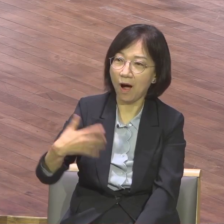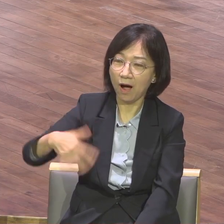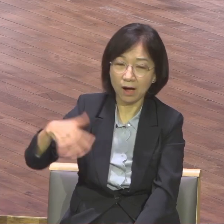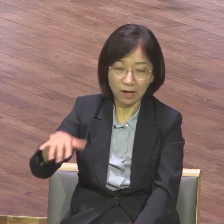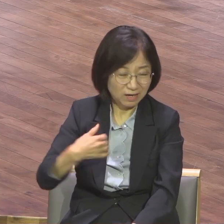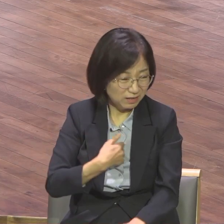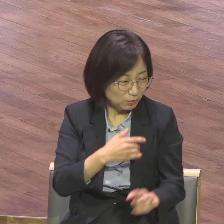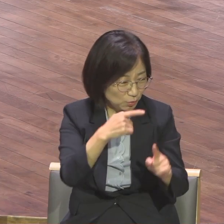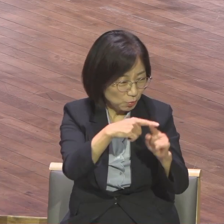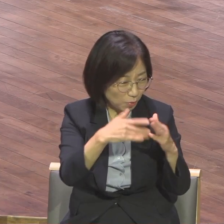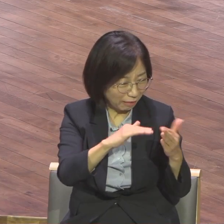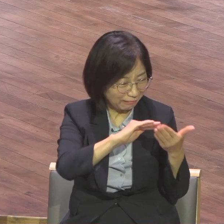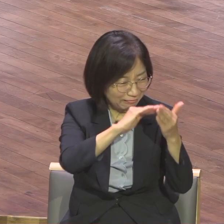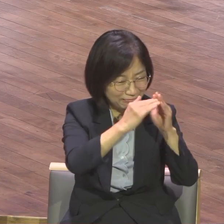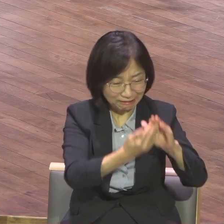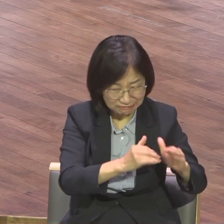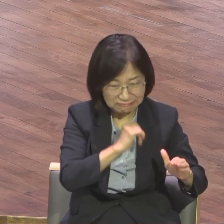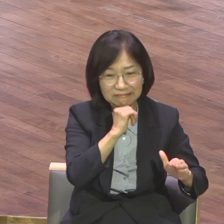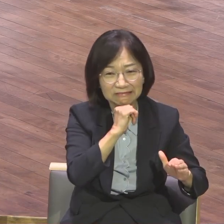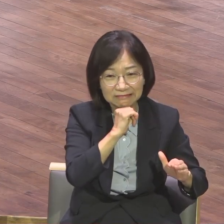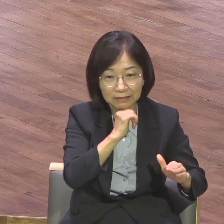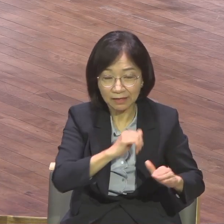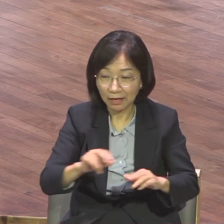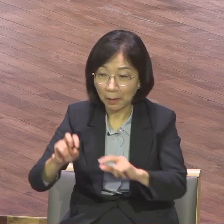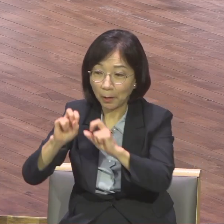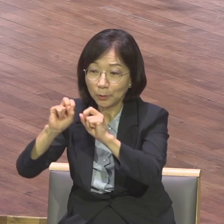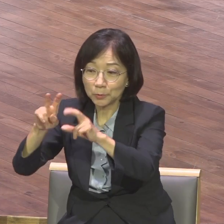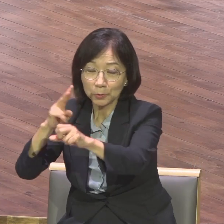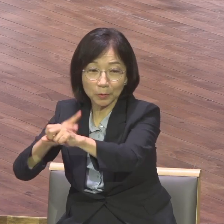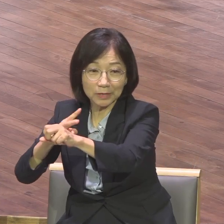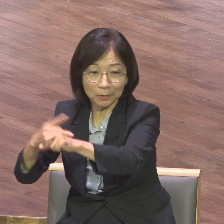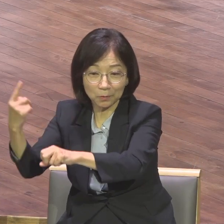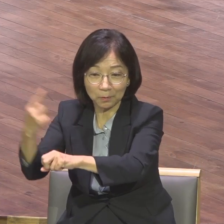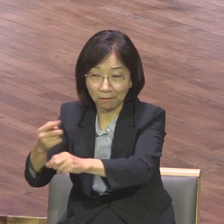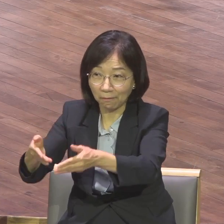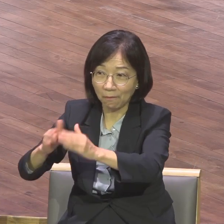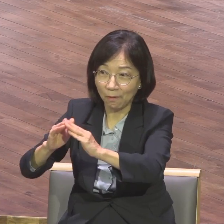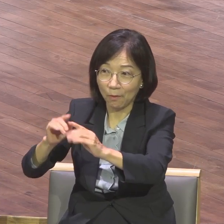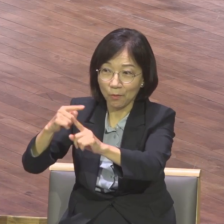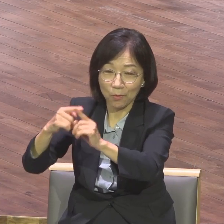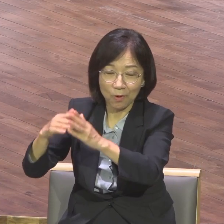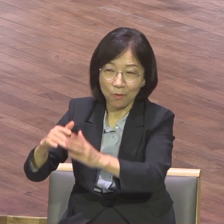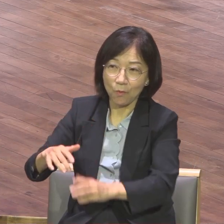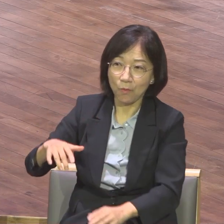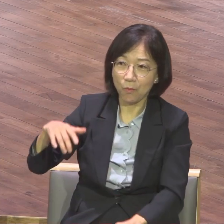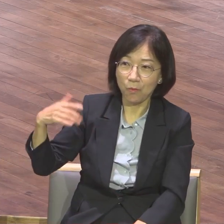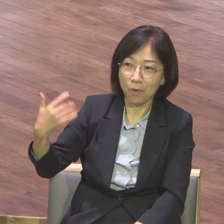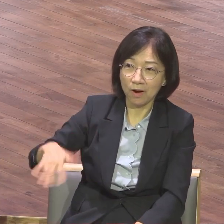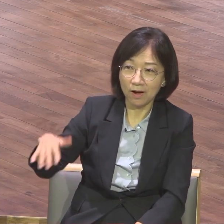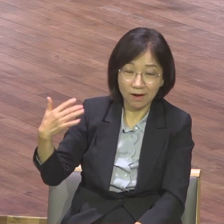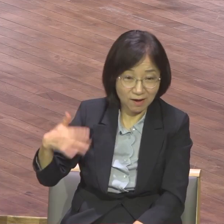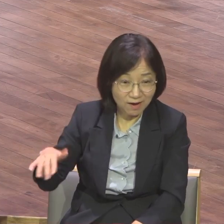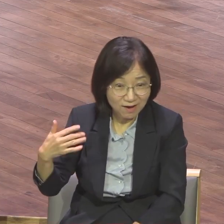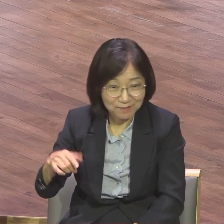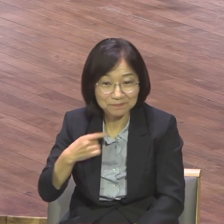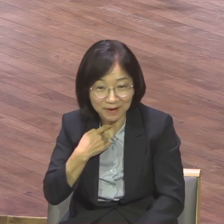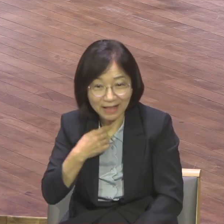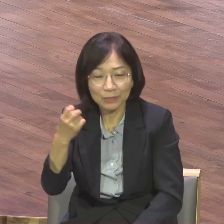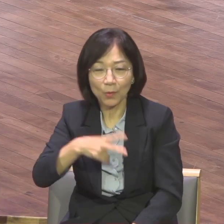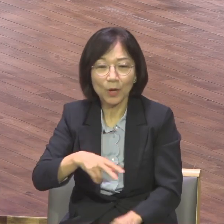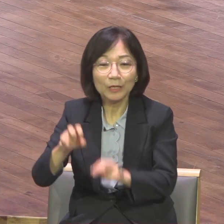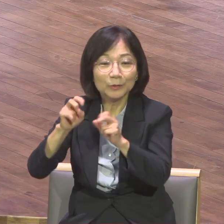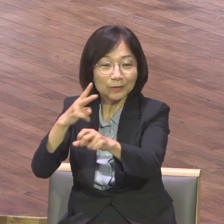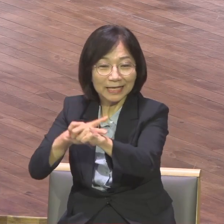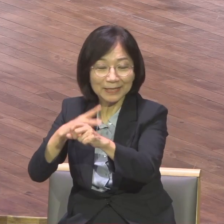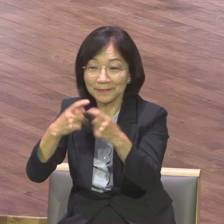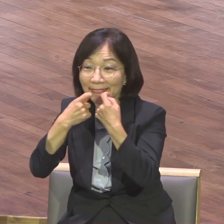우리들 교회는 다 별 볼이 없었는데 선교사님 해외에서 선교사님들이 와서 세운 교회는 되게 좋아요. 그리고 선교사님이